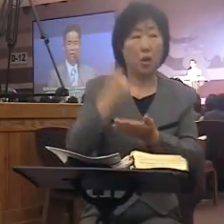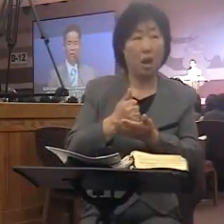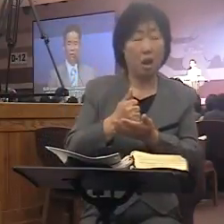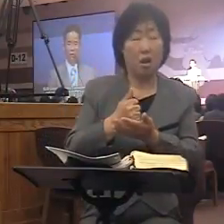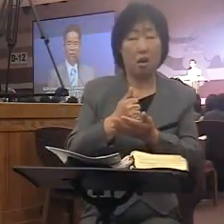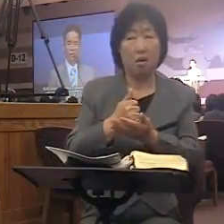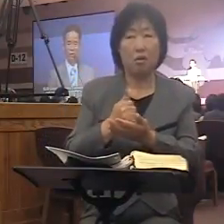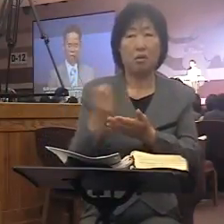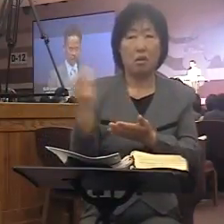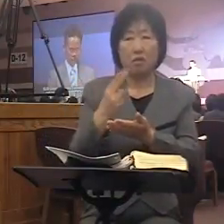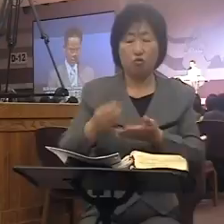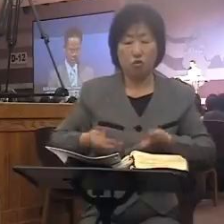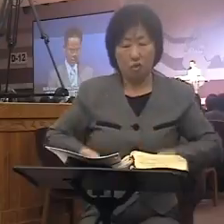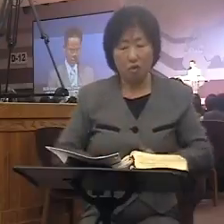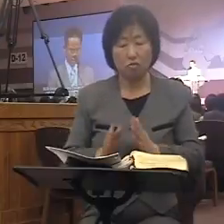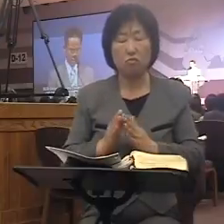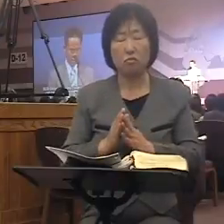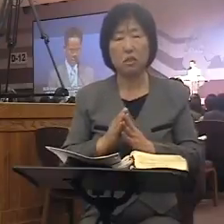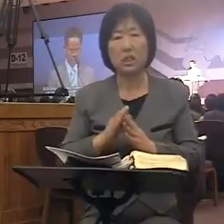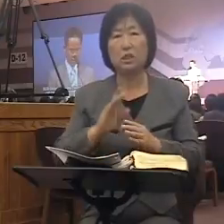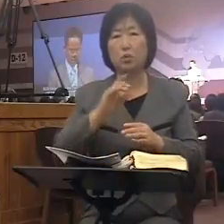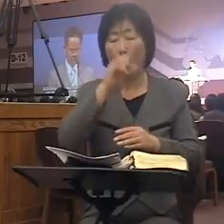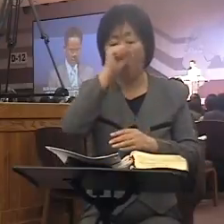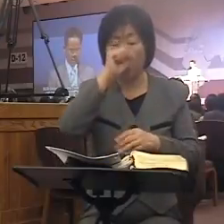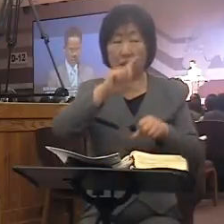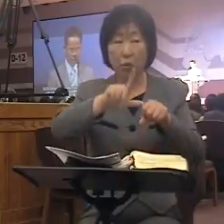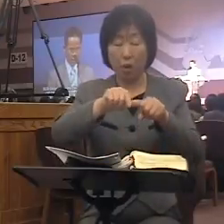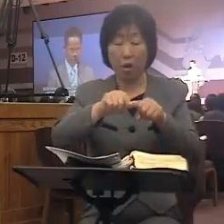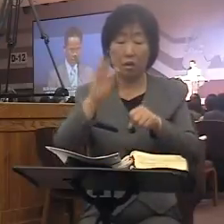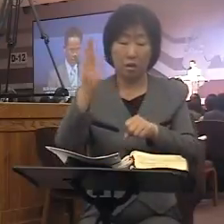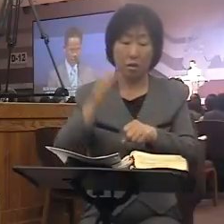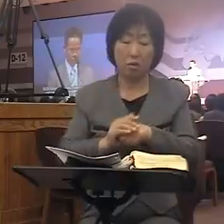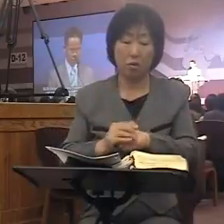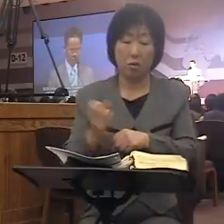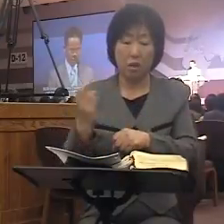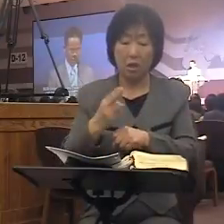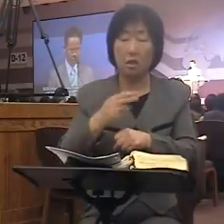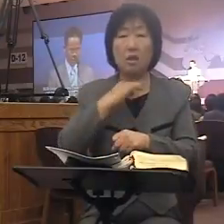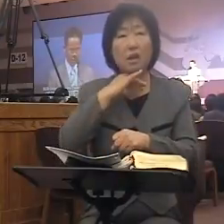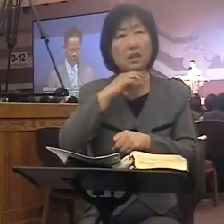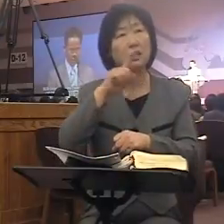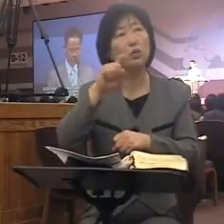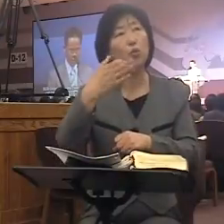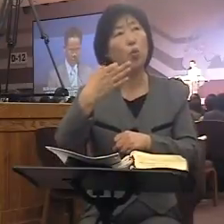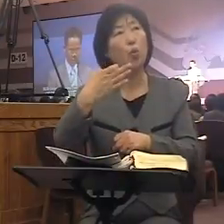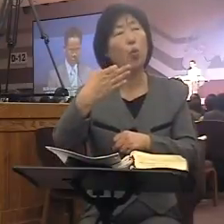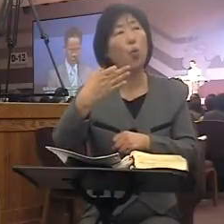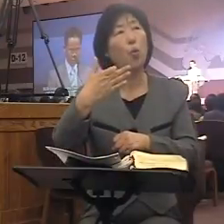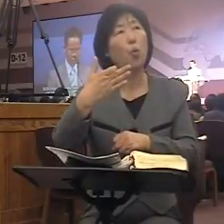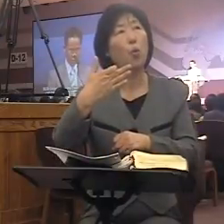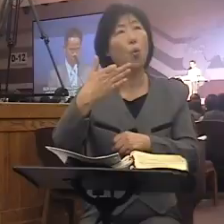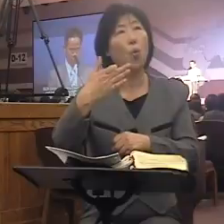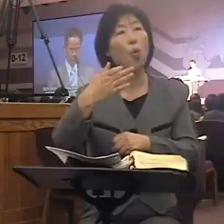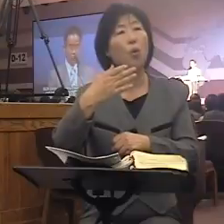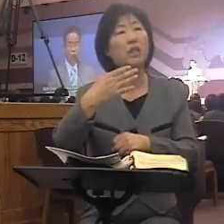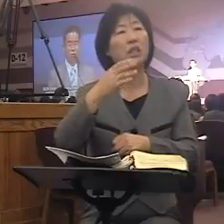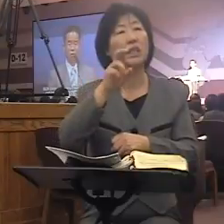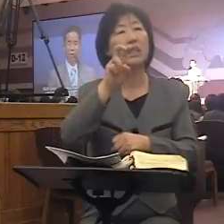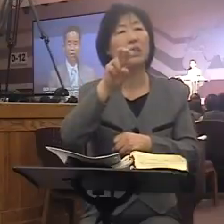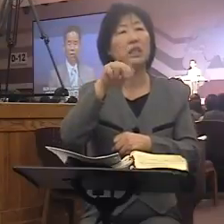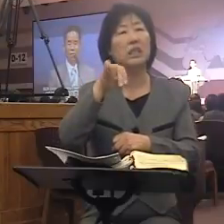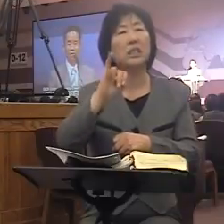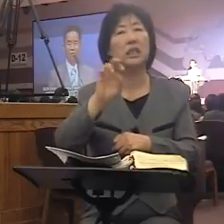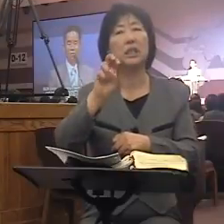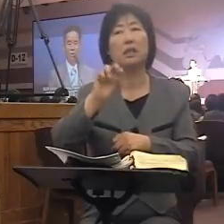참으로 귀한 기회가 될 줄로 믿습니다. 거듭난 19세에서 25세의 시민권자 및